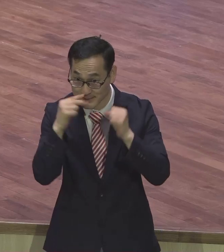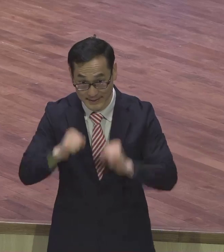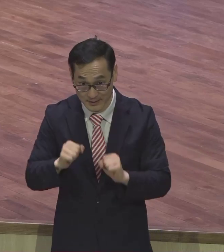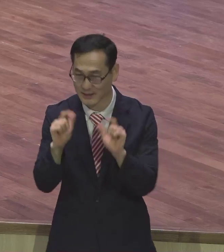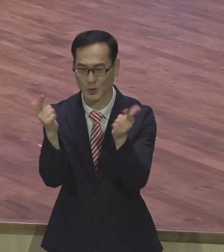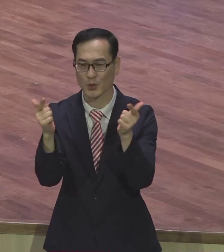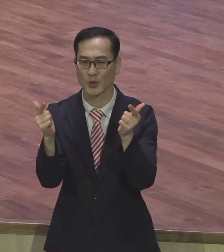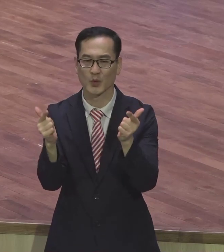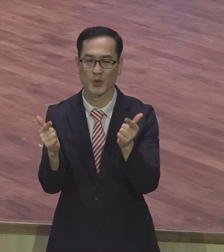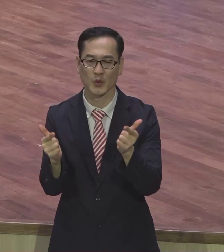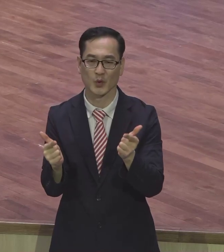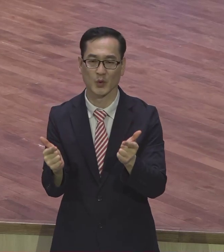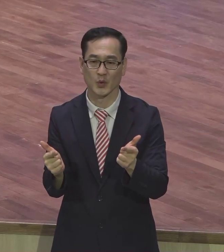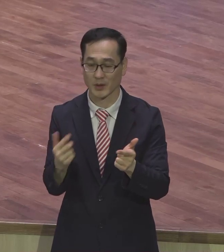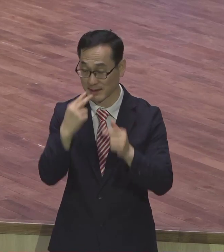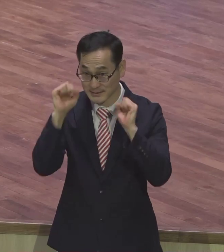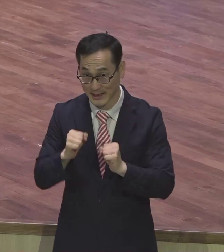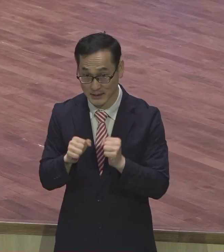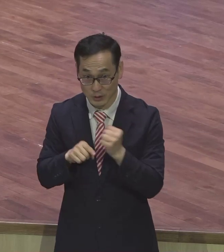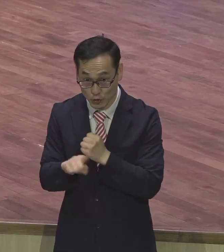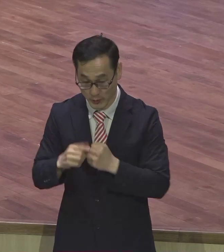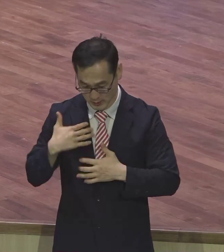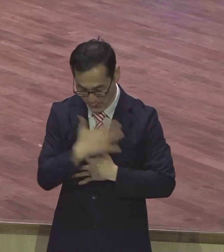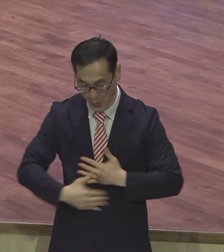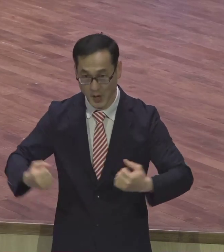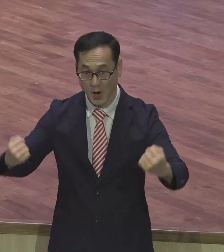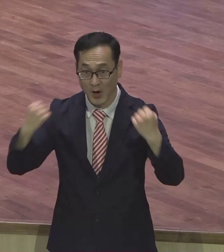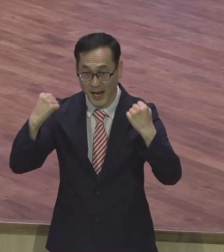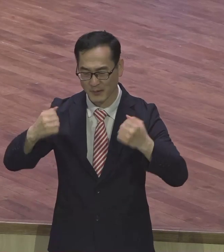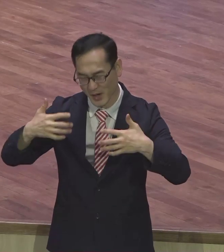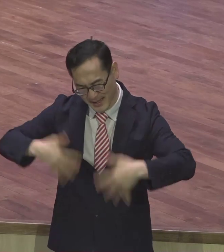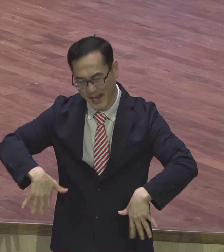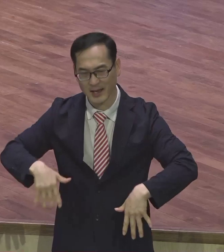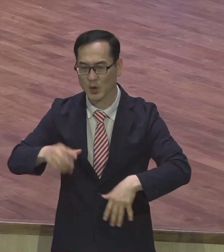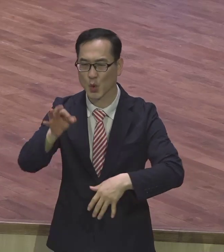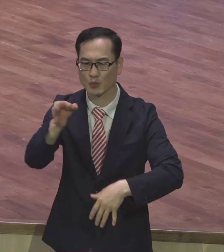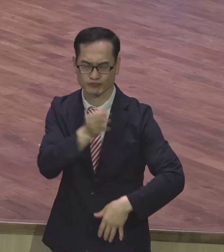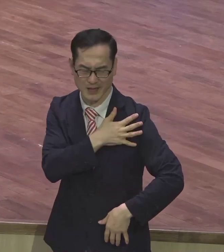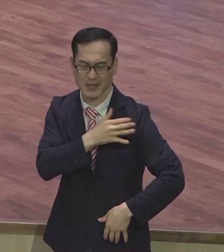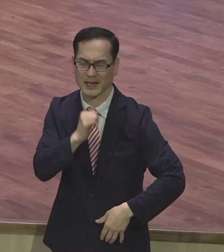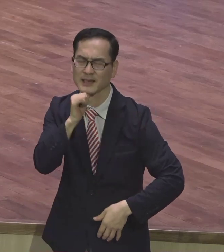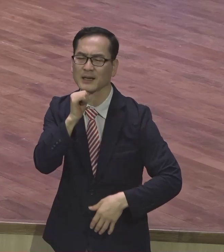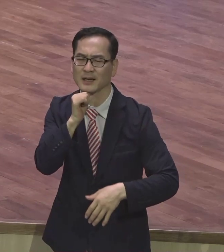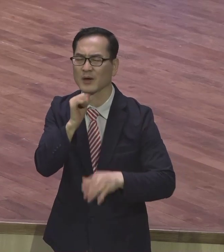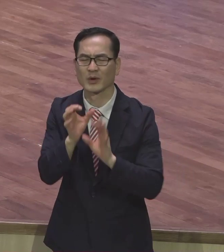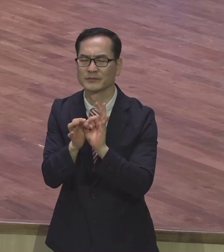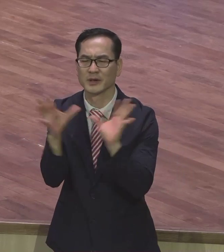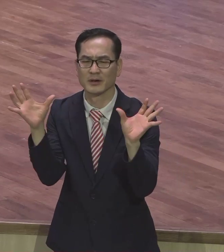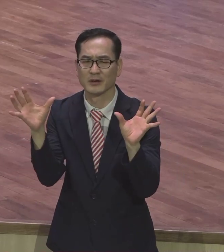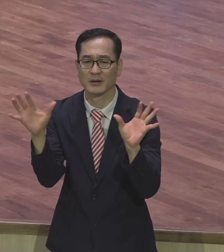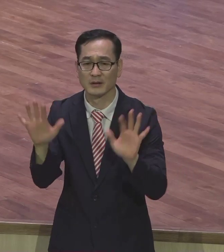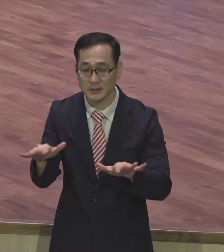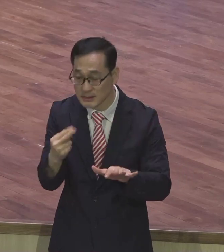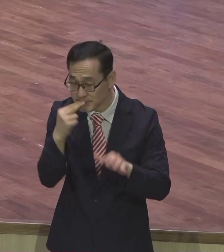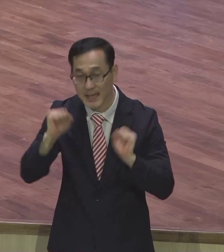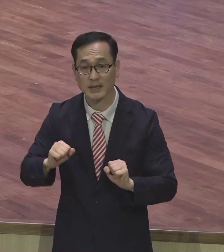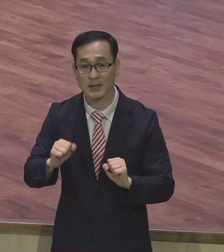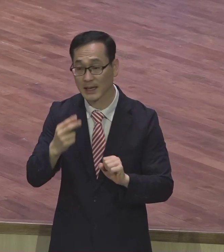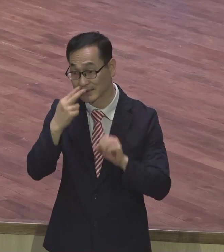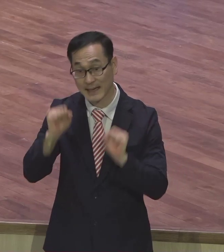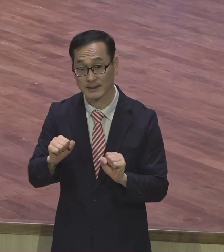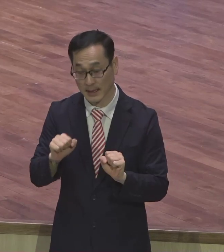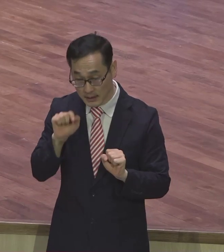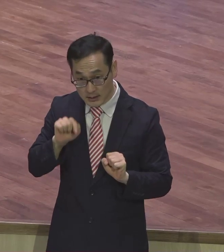내가 살아있는 이 작체가 몸이 건강하든 연약하든 돈이 있든 없든 충실했다 안 했든 상관없이 내가